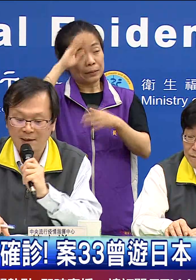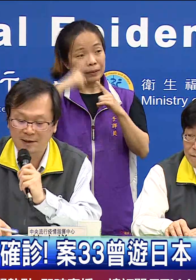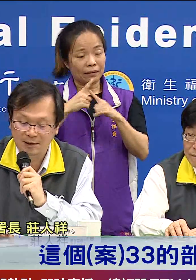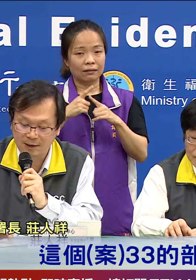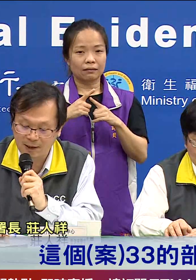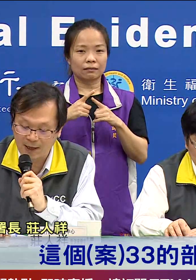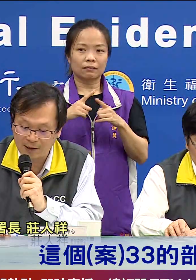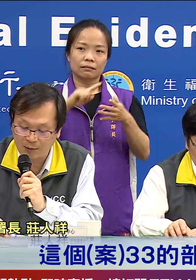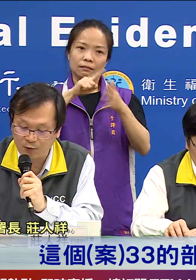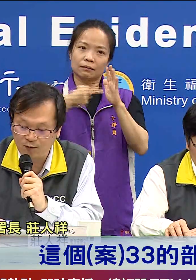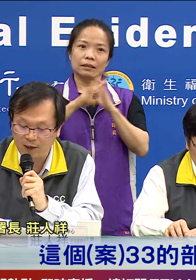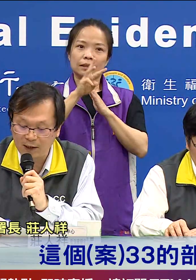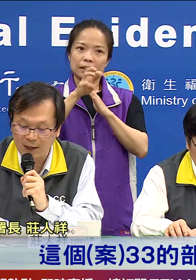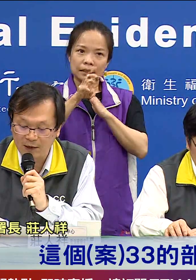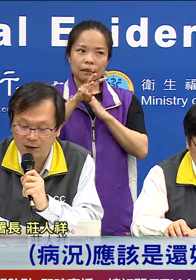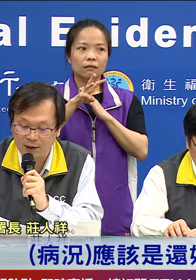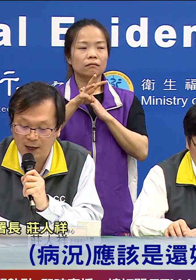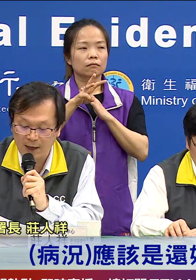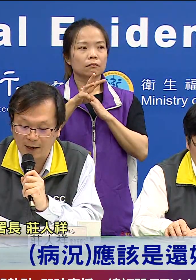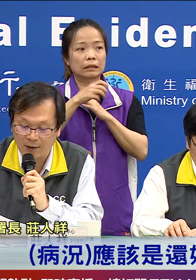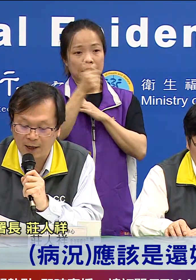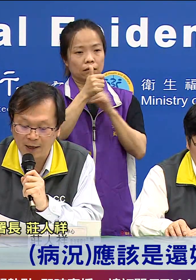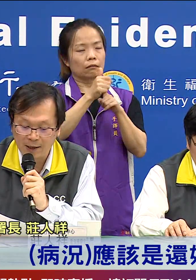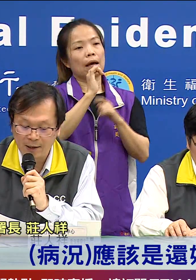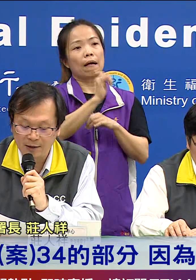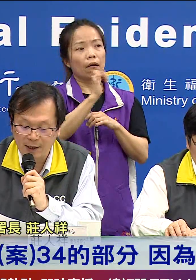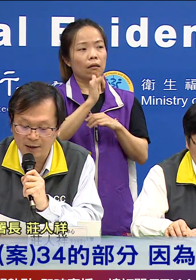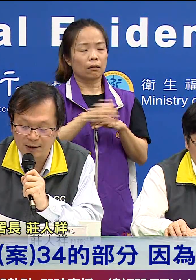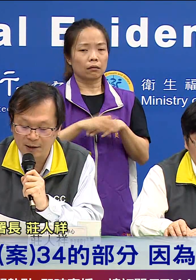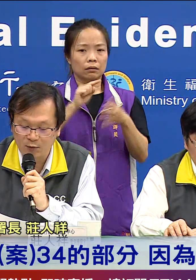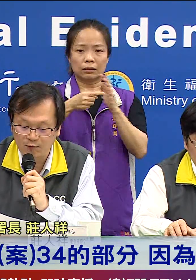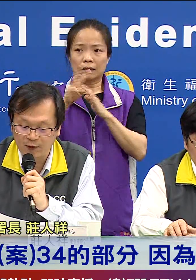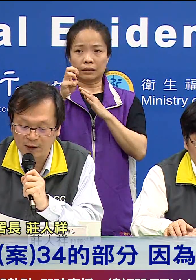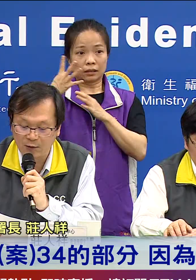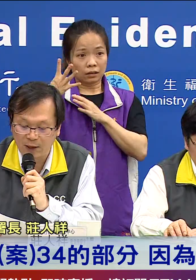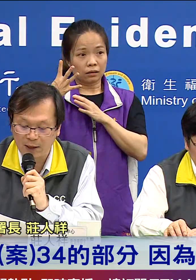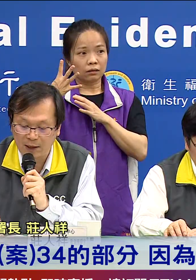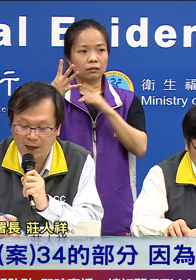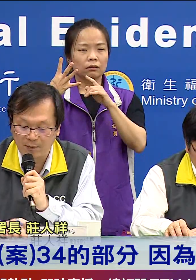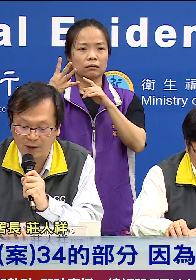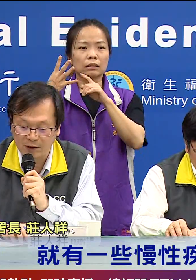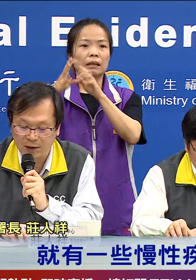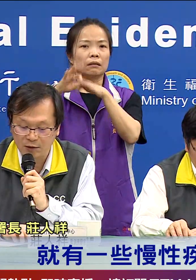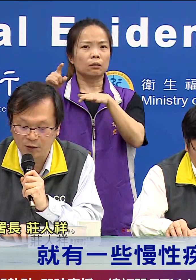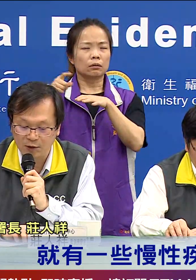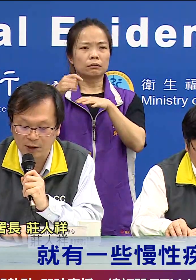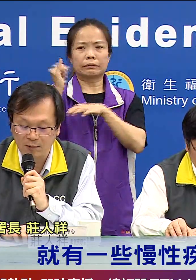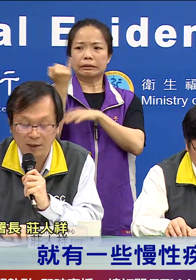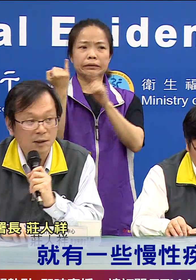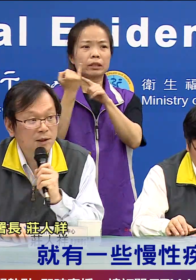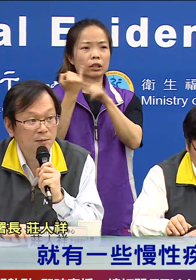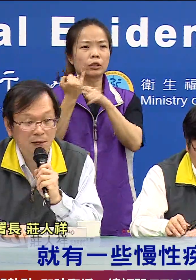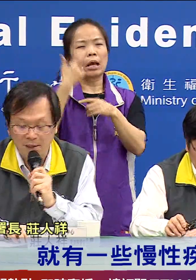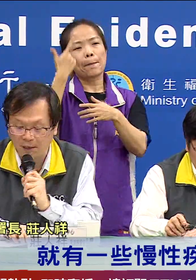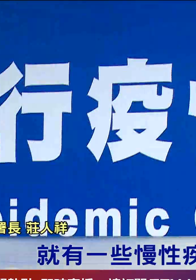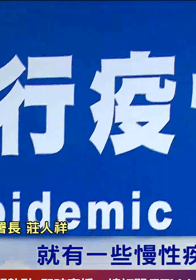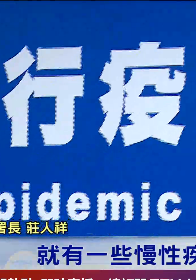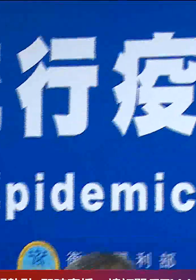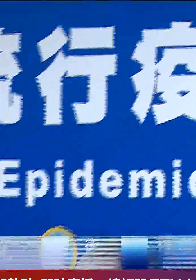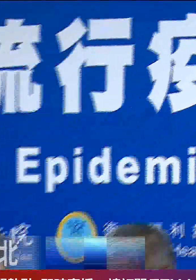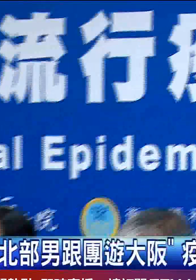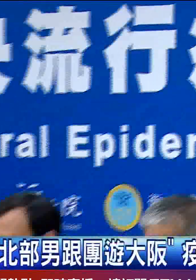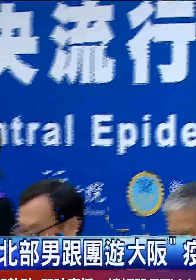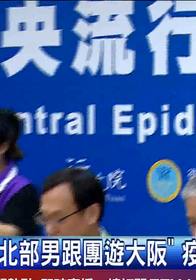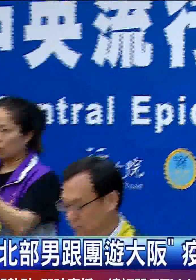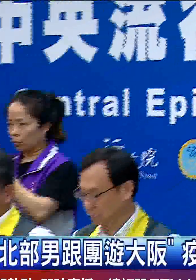个33的部分应该是还好啦，那34的部分，因为它本身就有一些慢性疾病。 指